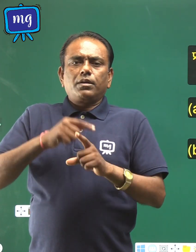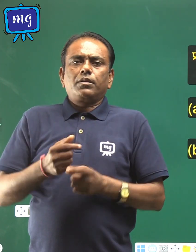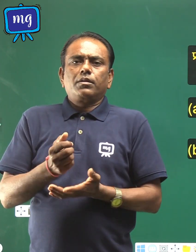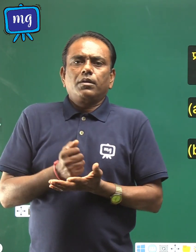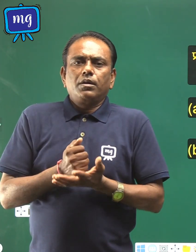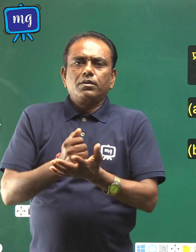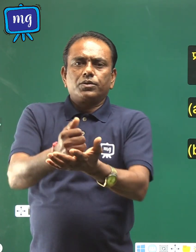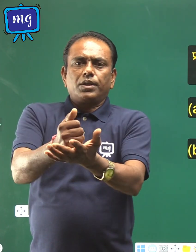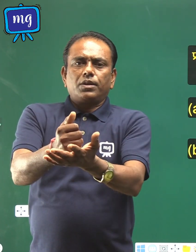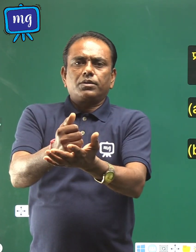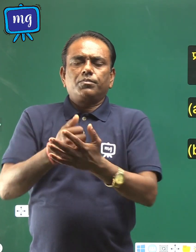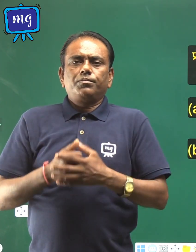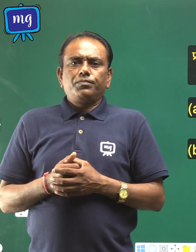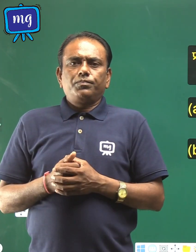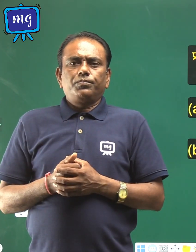सहायता से